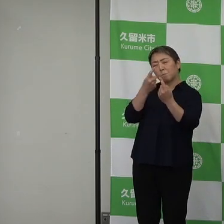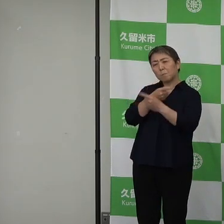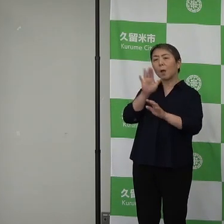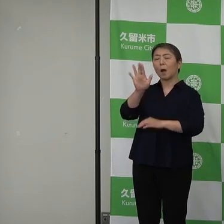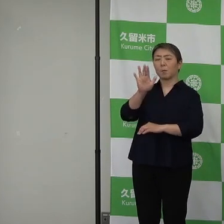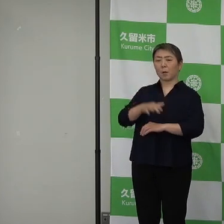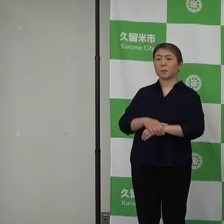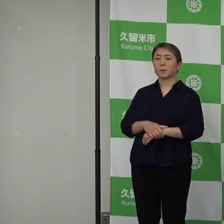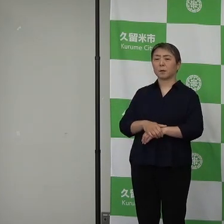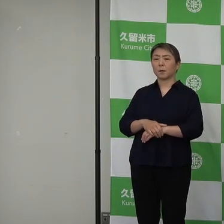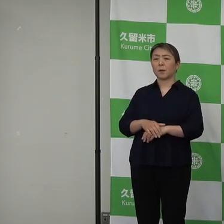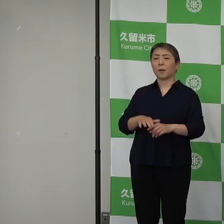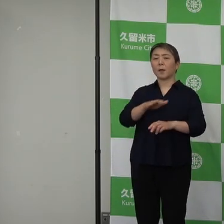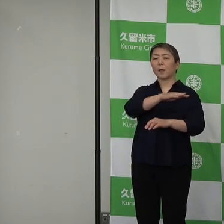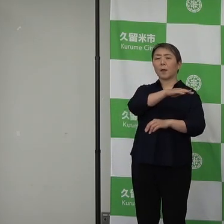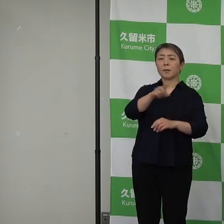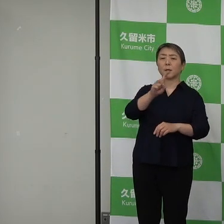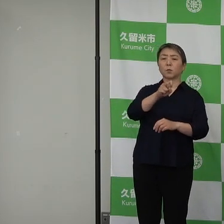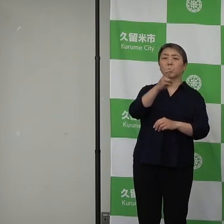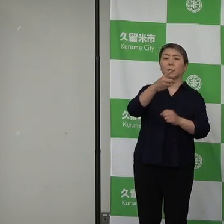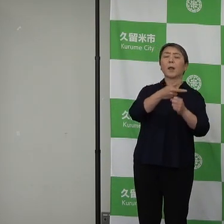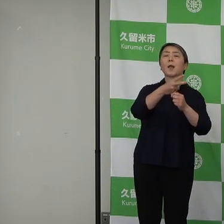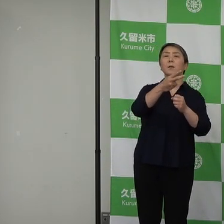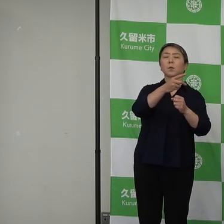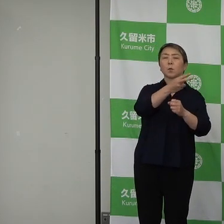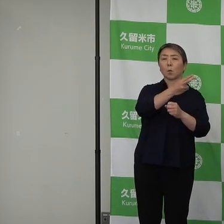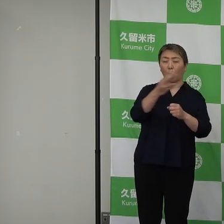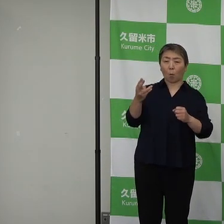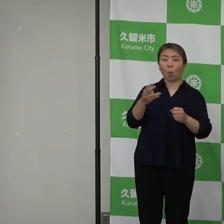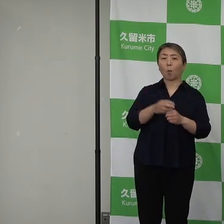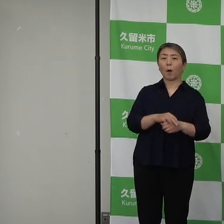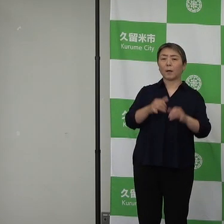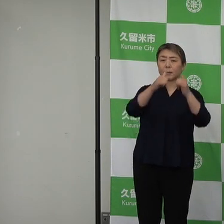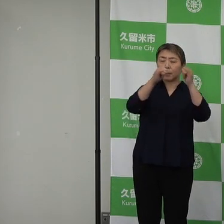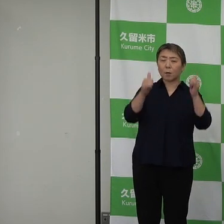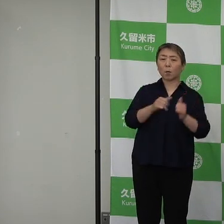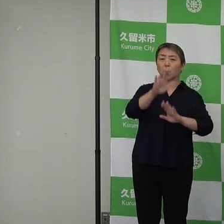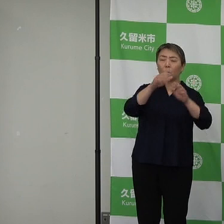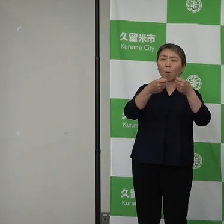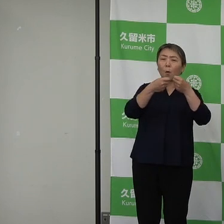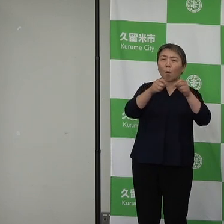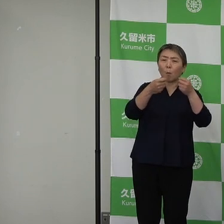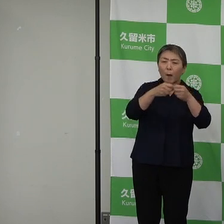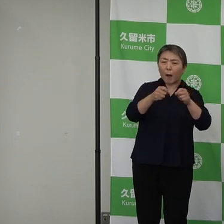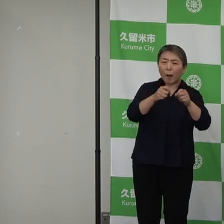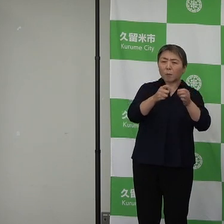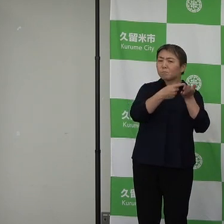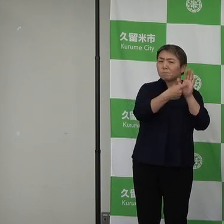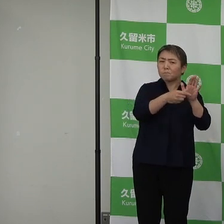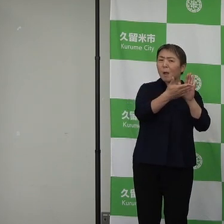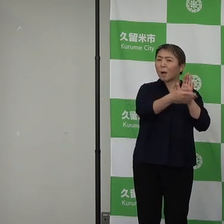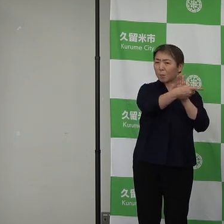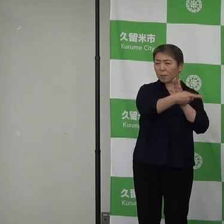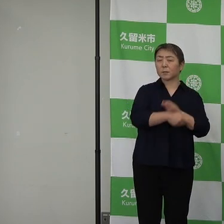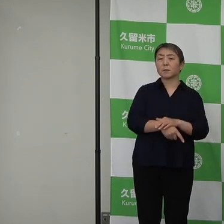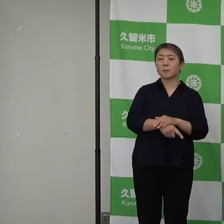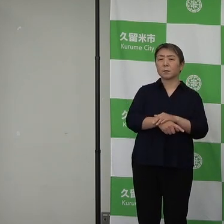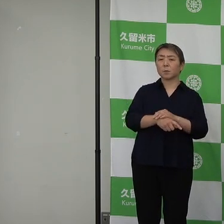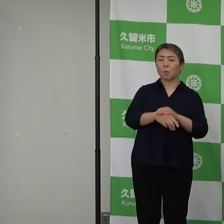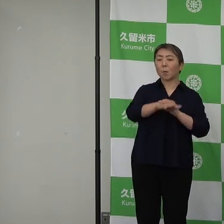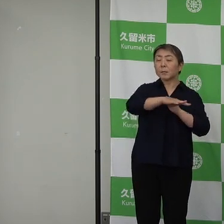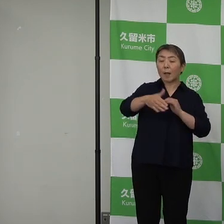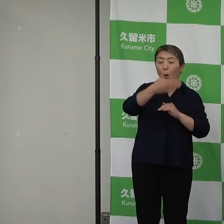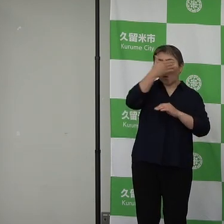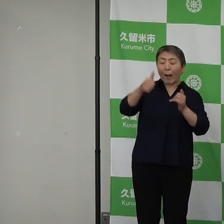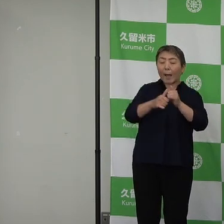。平成12年ですが、人口構成を細かい線で示しておりますが、図の下に